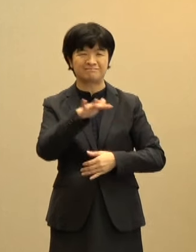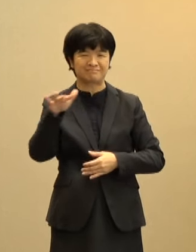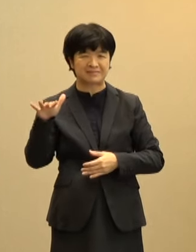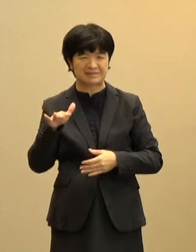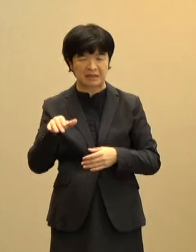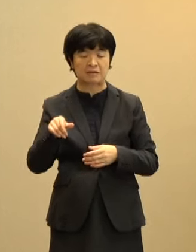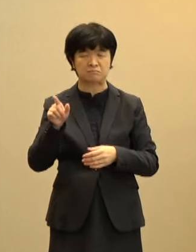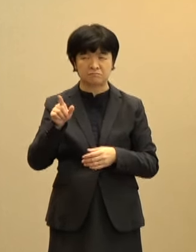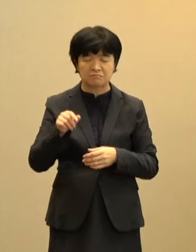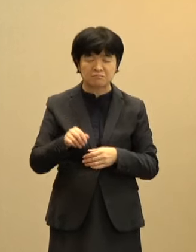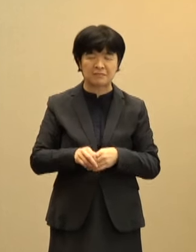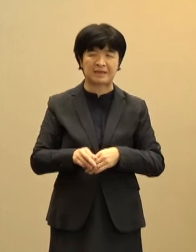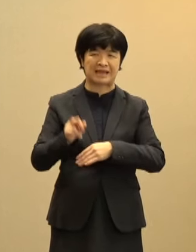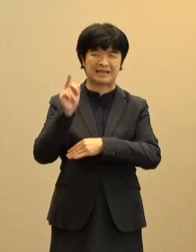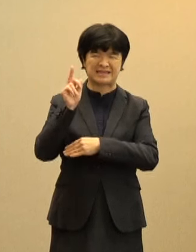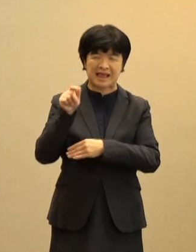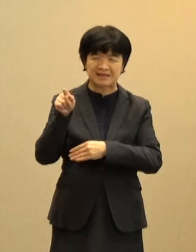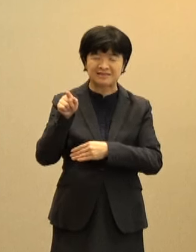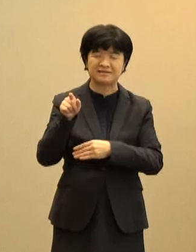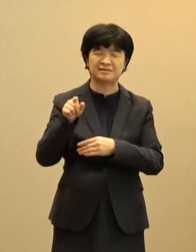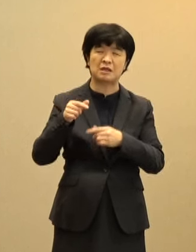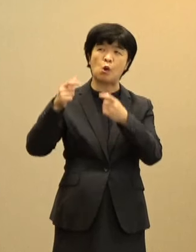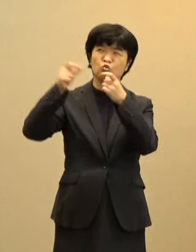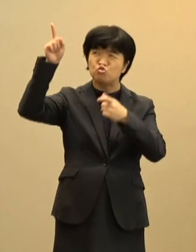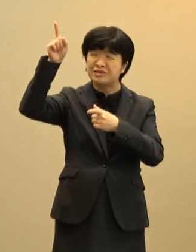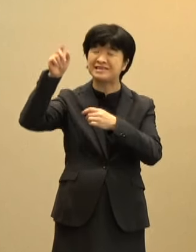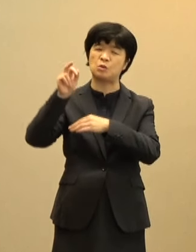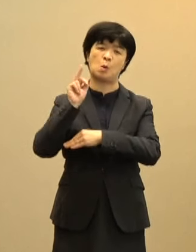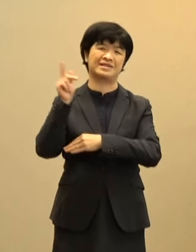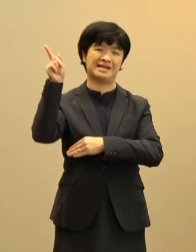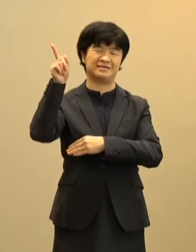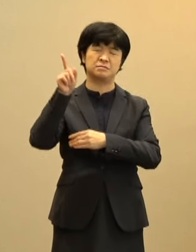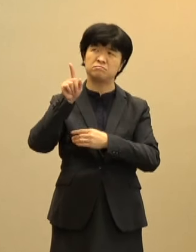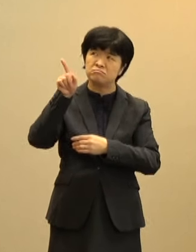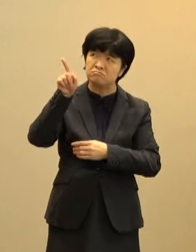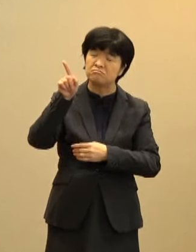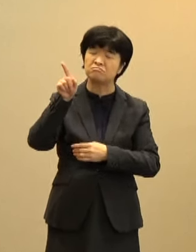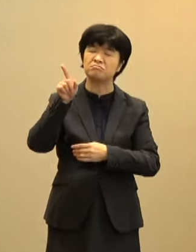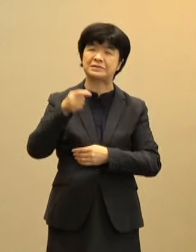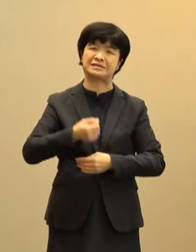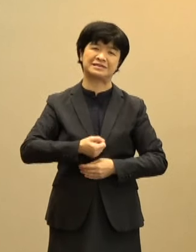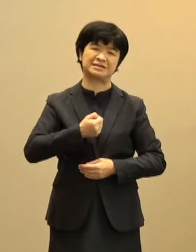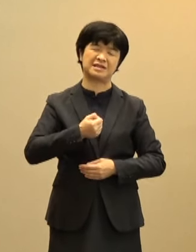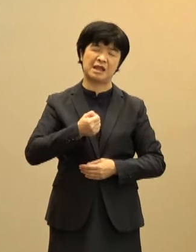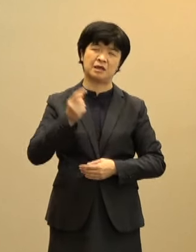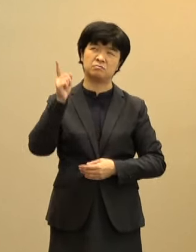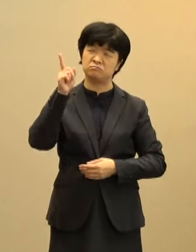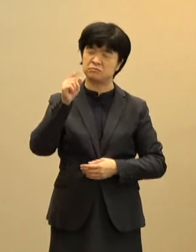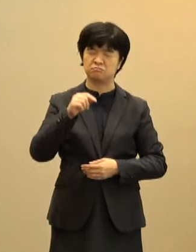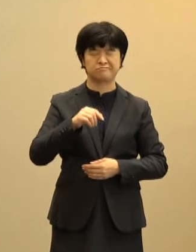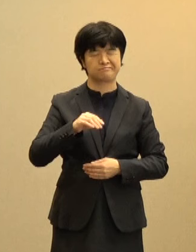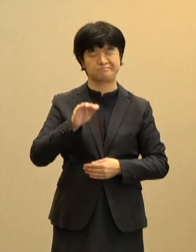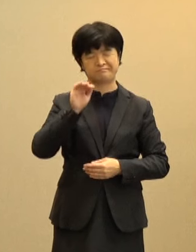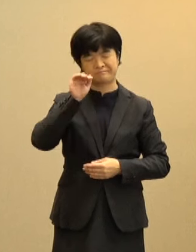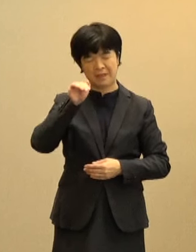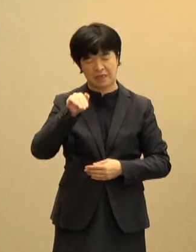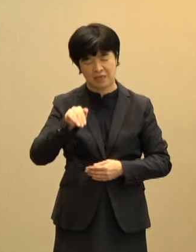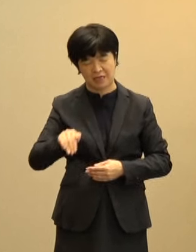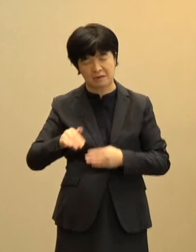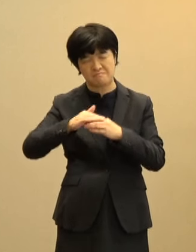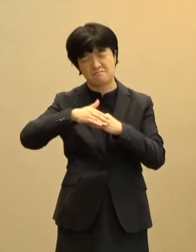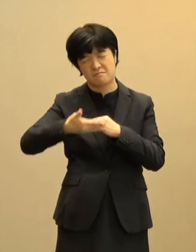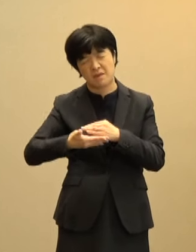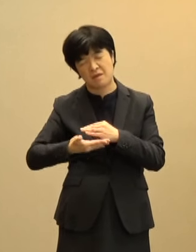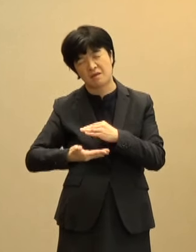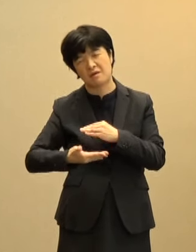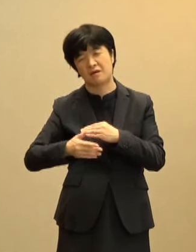り政治に対する、特に国政に対するですね、この信頼はかなり欠如されてきたと、損なわれてき